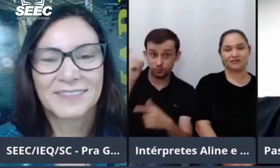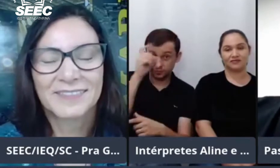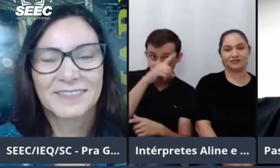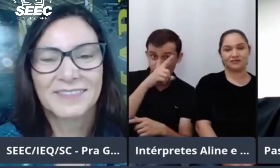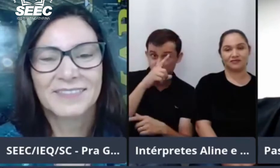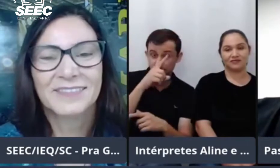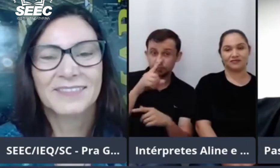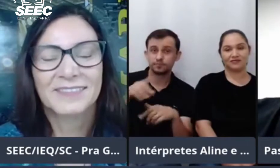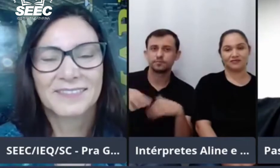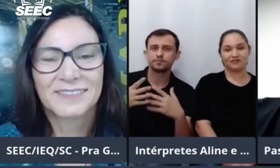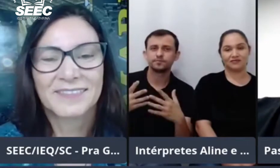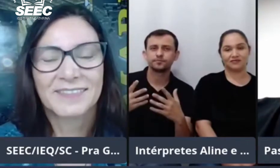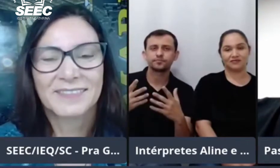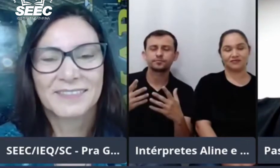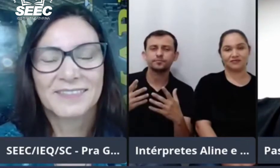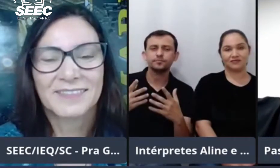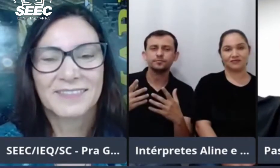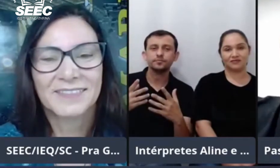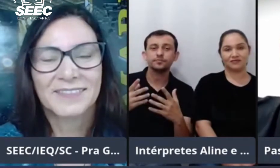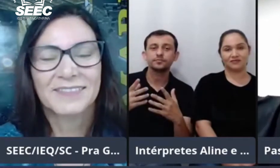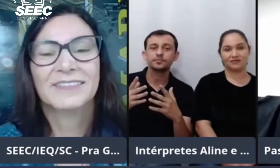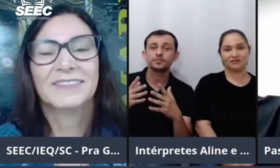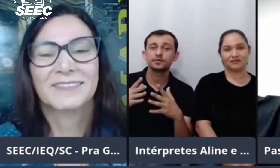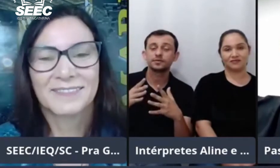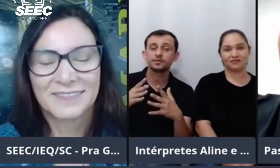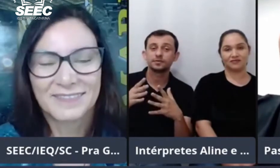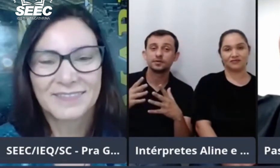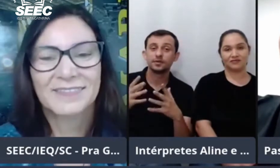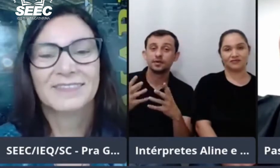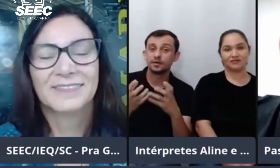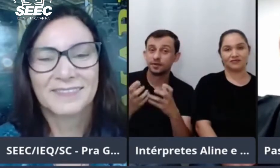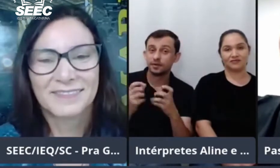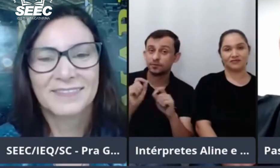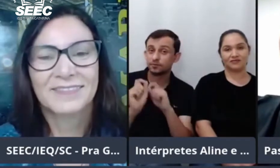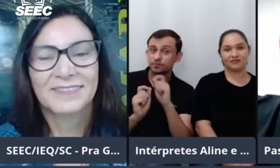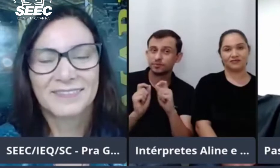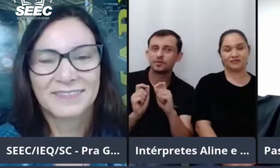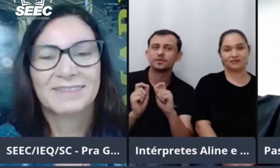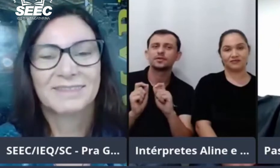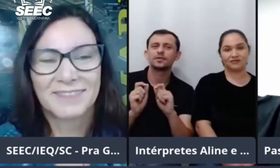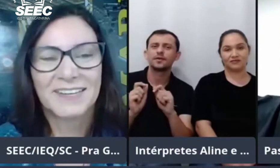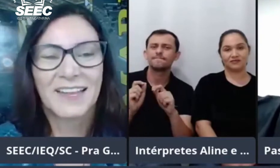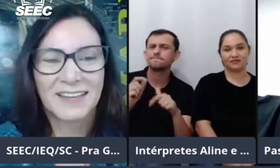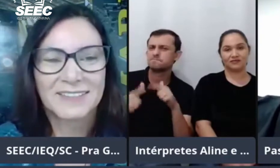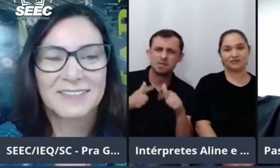libertação, o equilíbrio, tem que ter o desejo de ser gasto por ele ainda nesse tempo presente, né?